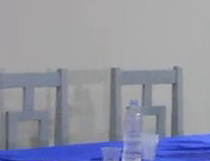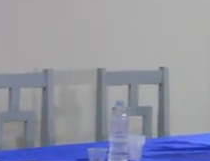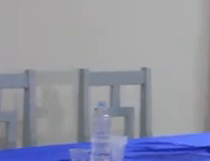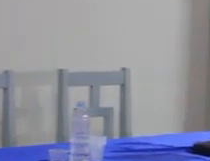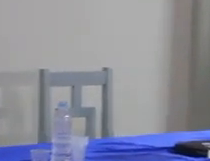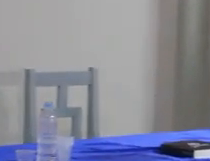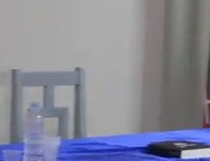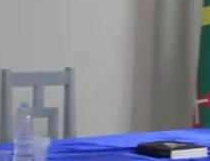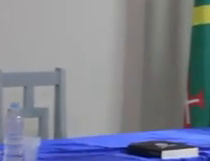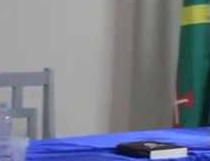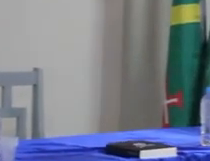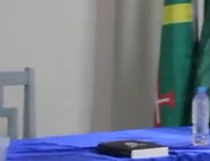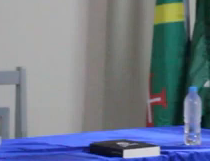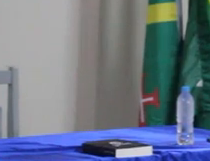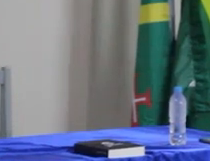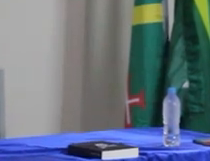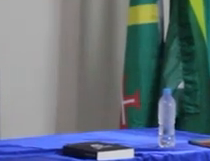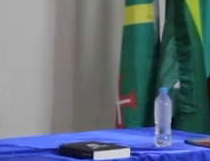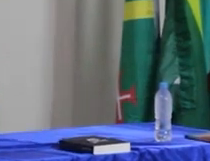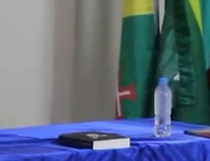importante naquele trecho e tal.